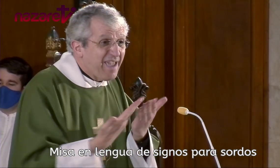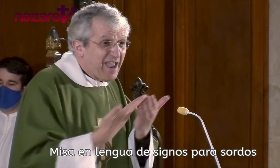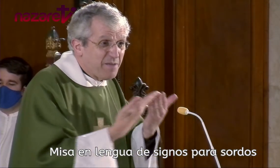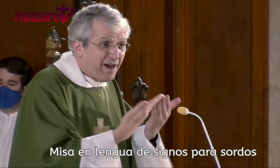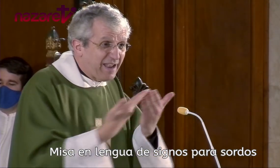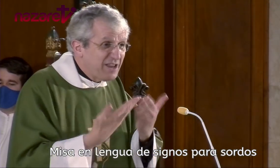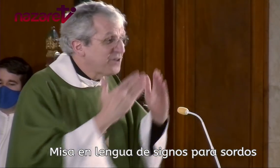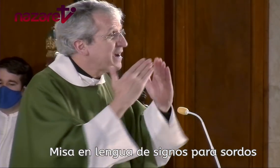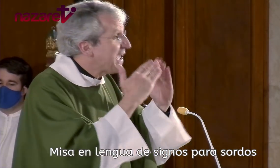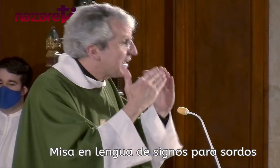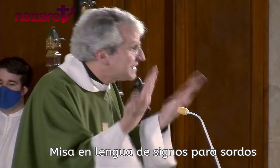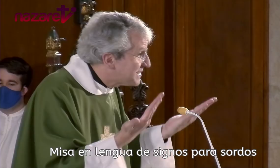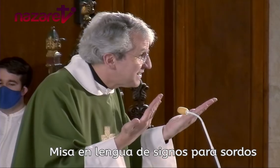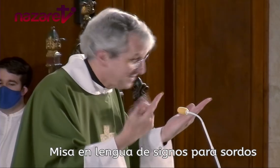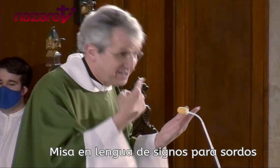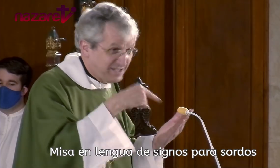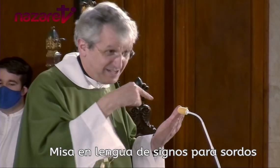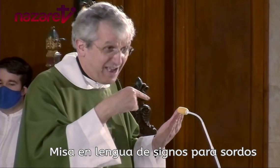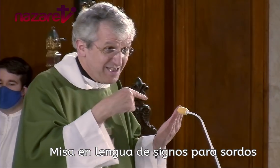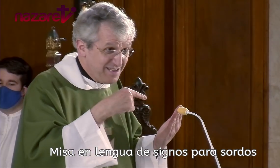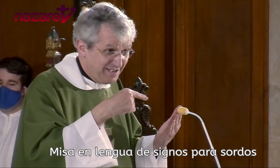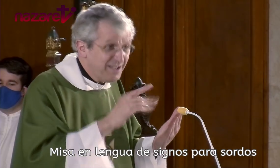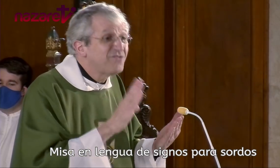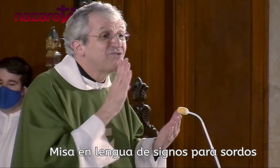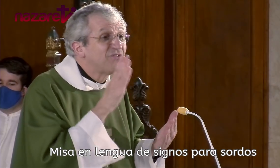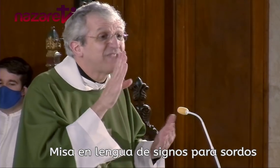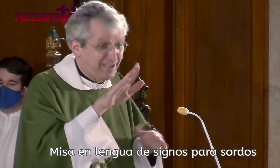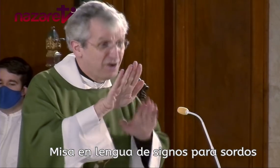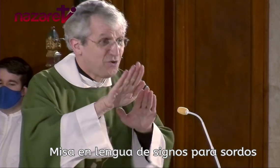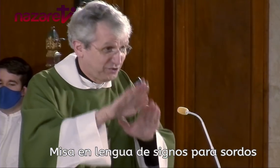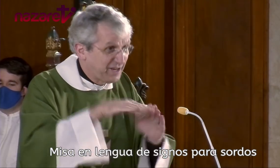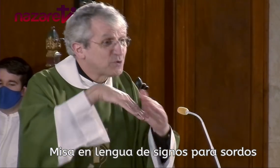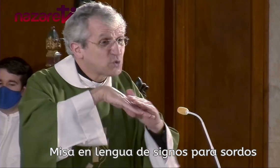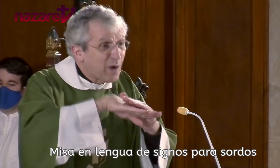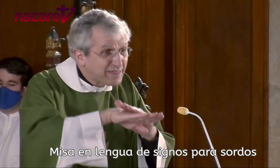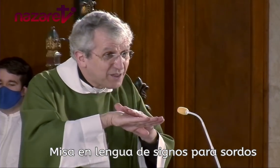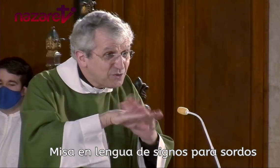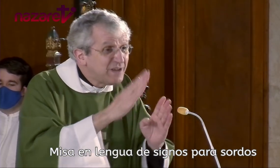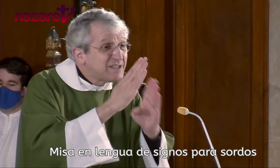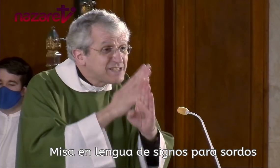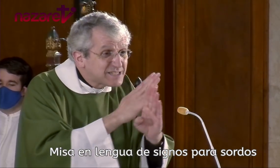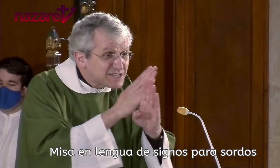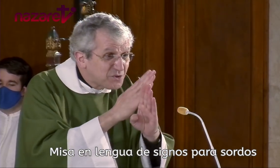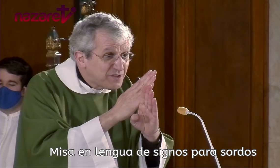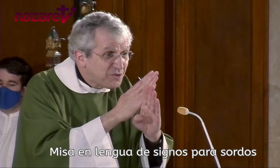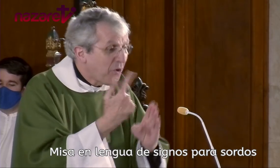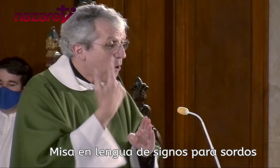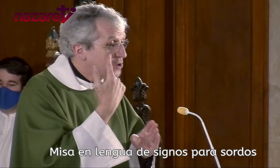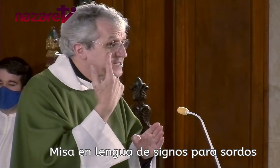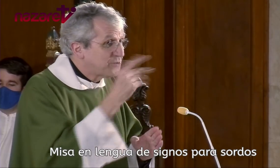el Evangelio en casa? Si hay, ¿dónde lo tenemos guardado? Si está escondido o si está en un